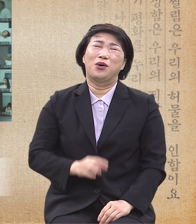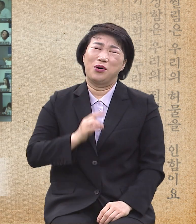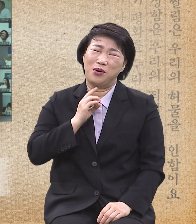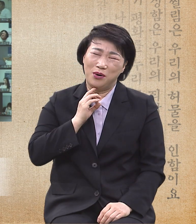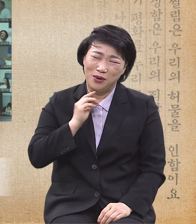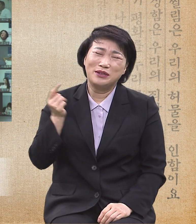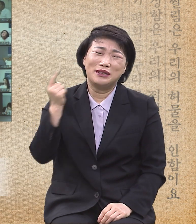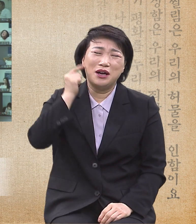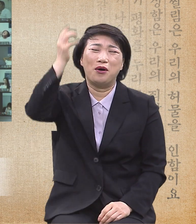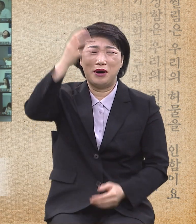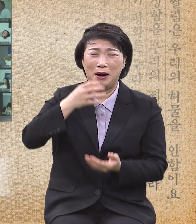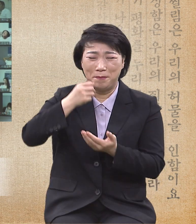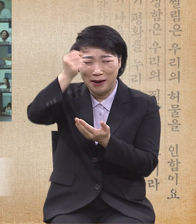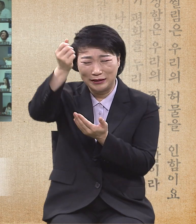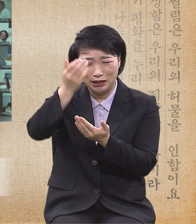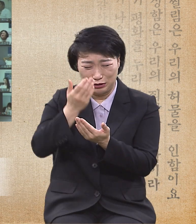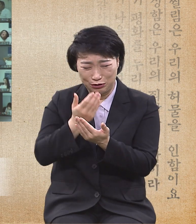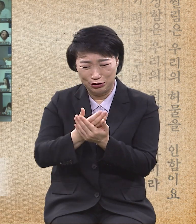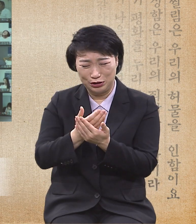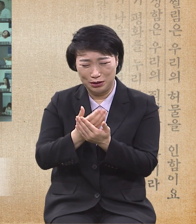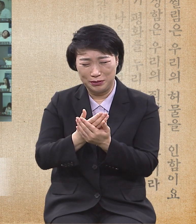오롯이 영광 받으시옵시고